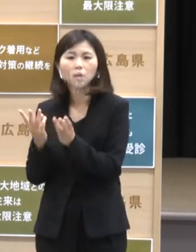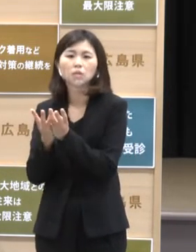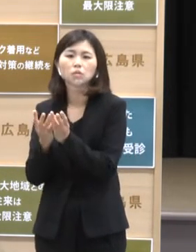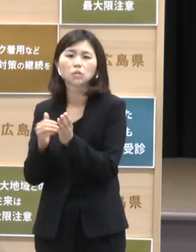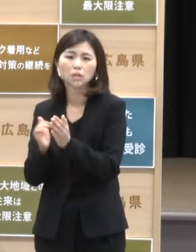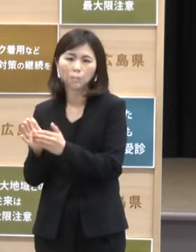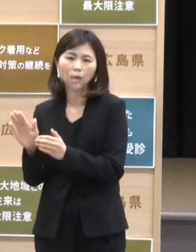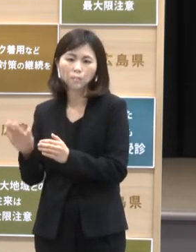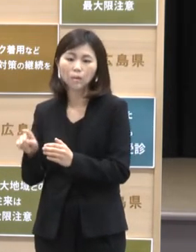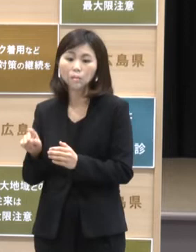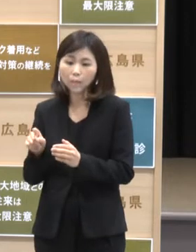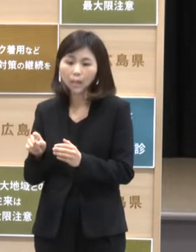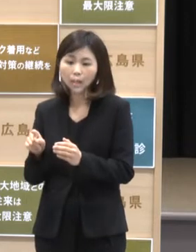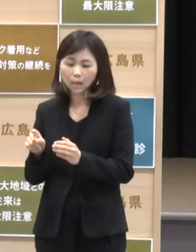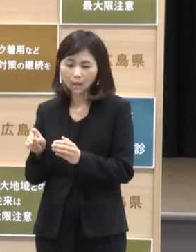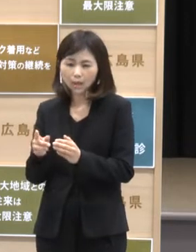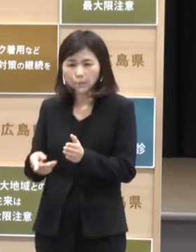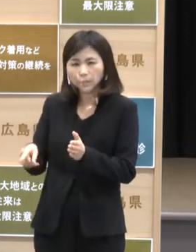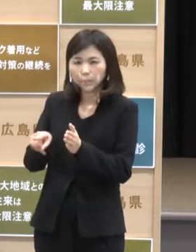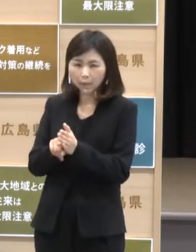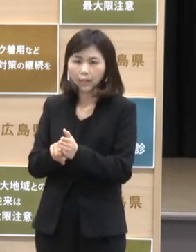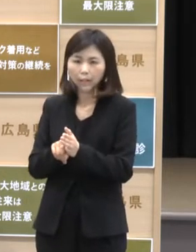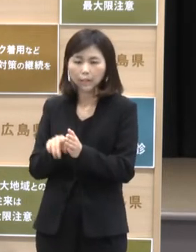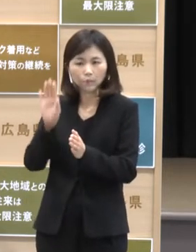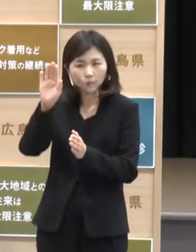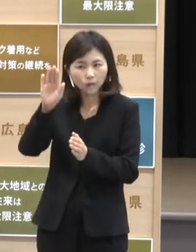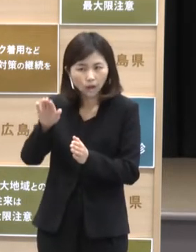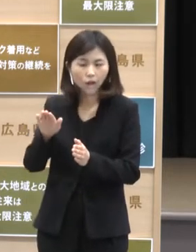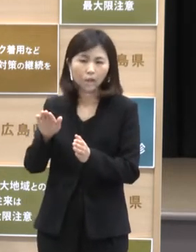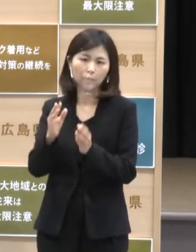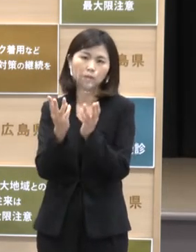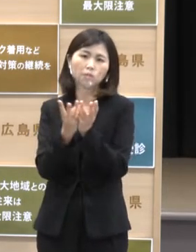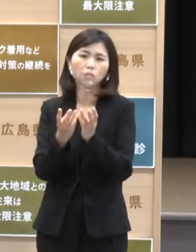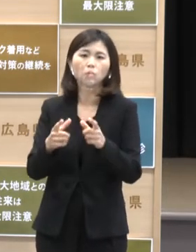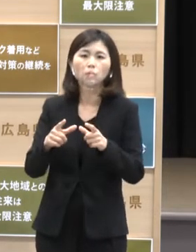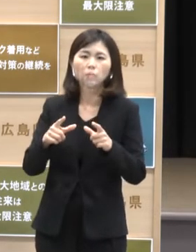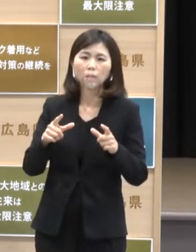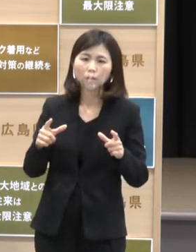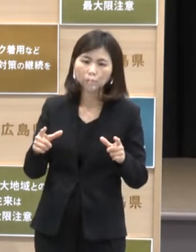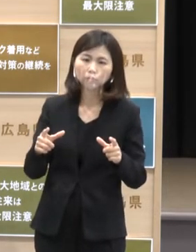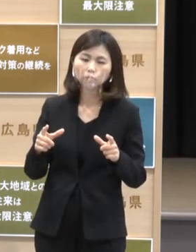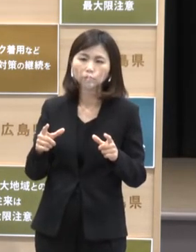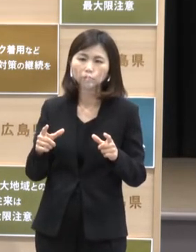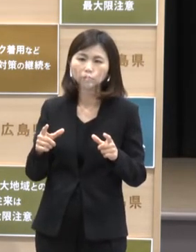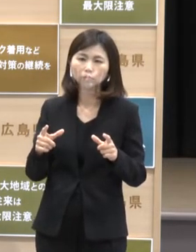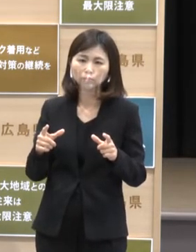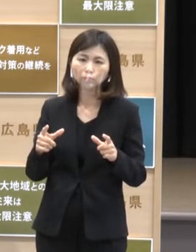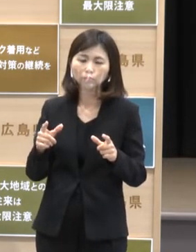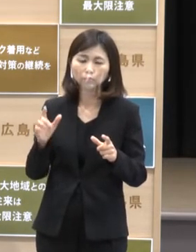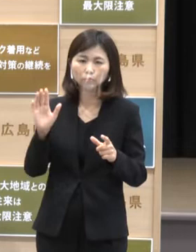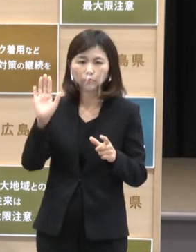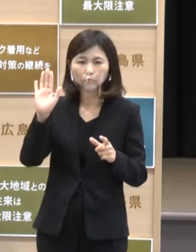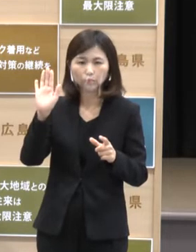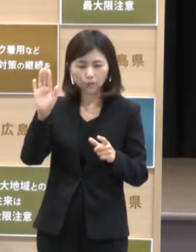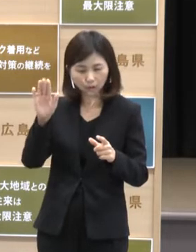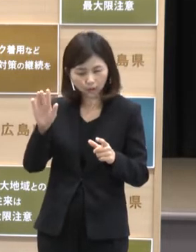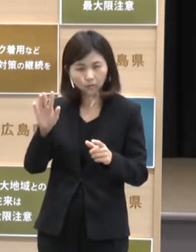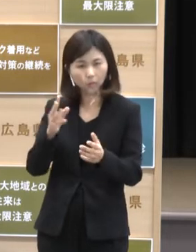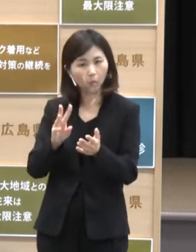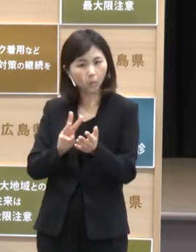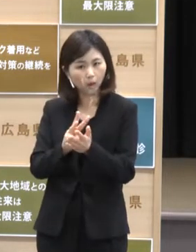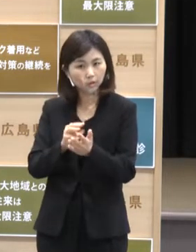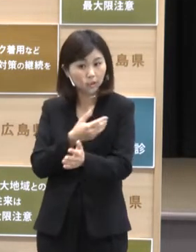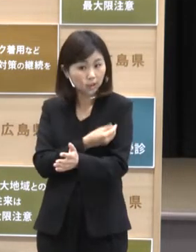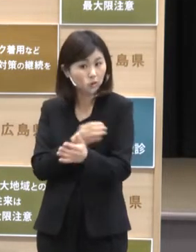今後もっとこう枠がこう広がったりですとか、あの、まあ、他のワクチン接種についての見方も変わったりとか、その影